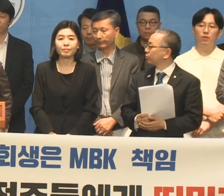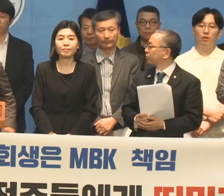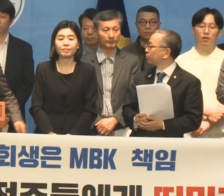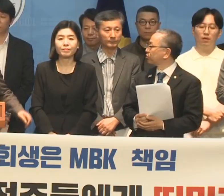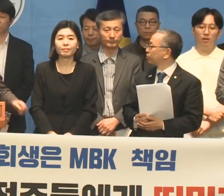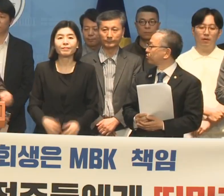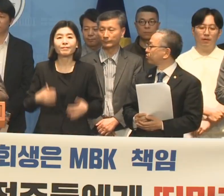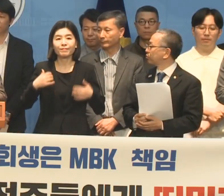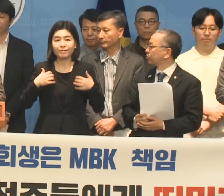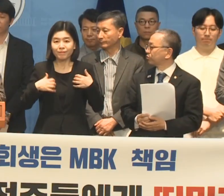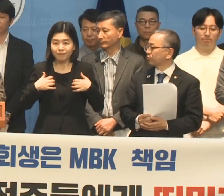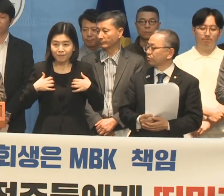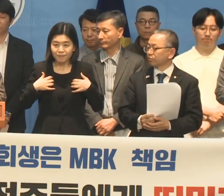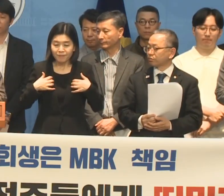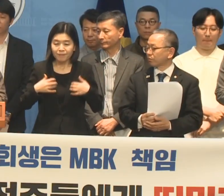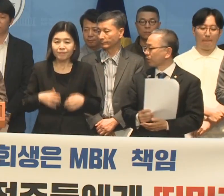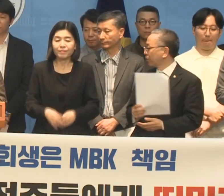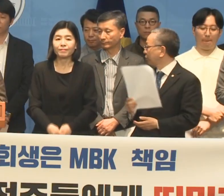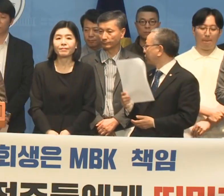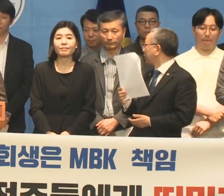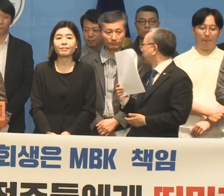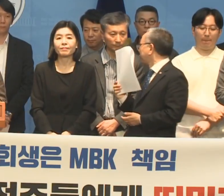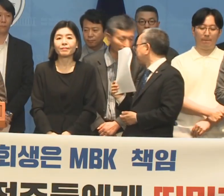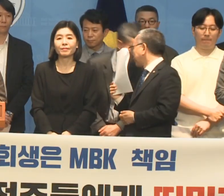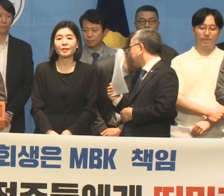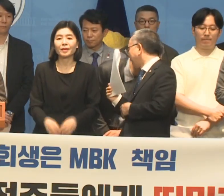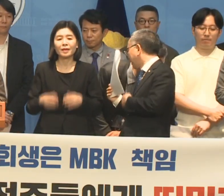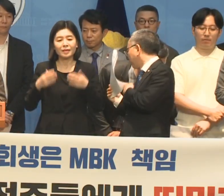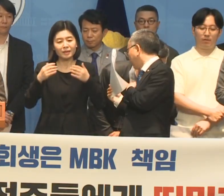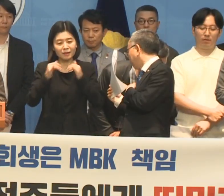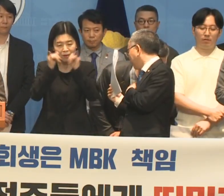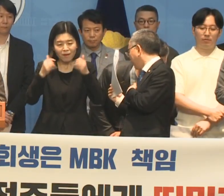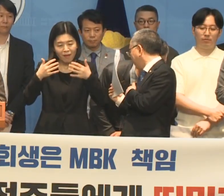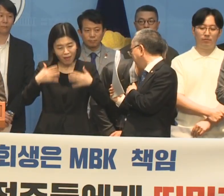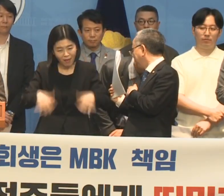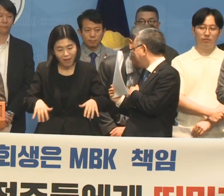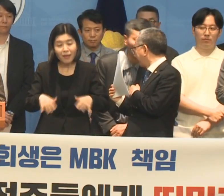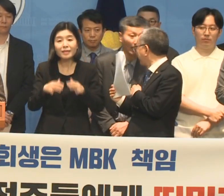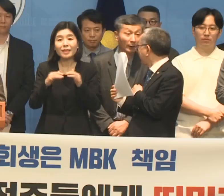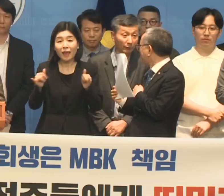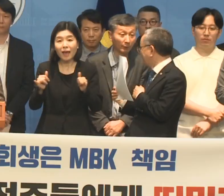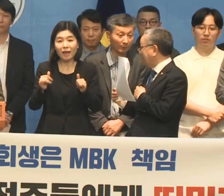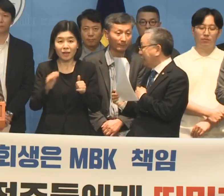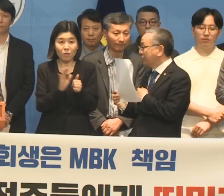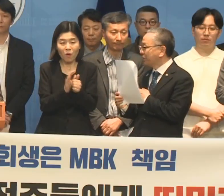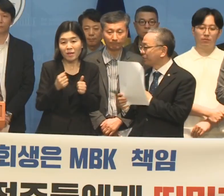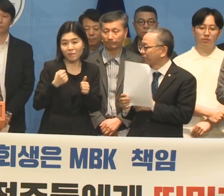네, 반갑습니다. 힘 없는 자들의 힘, 더불어민주당